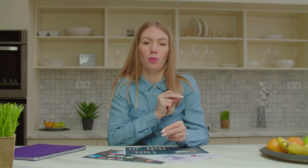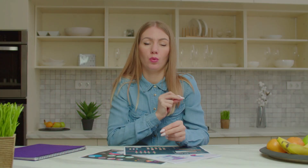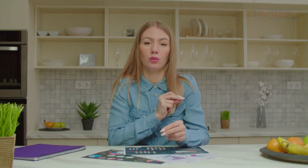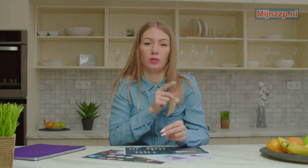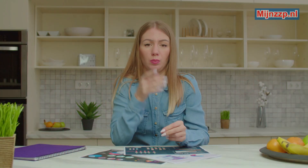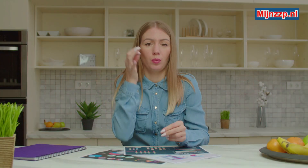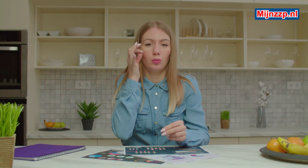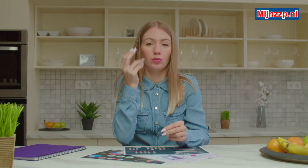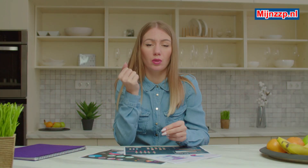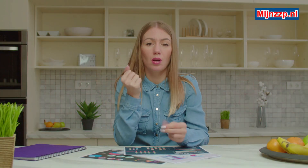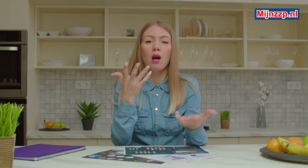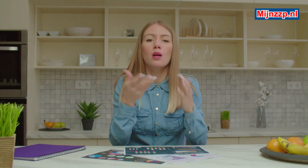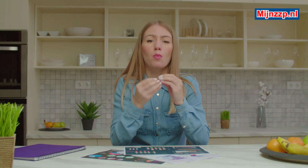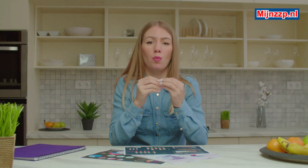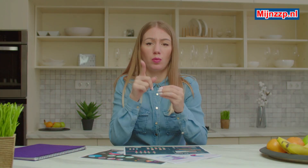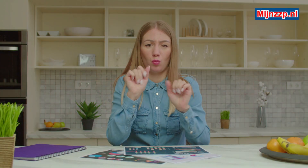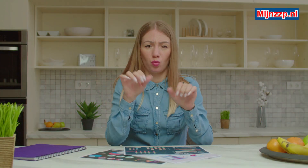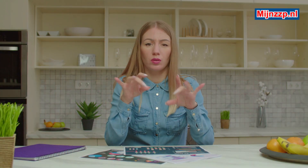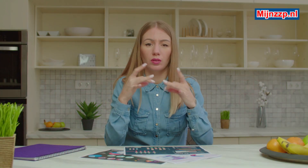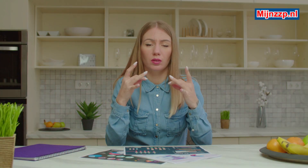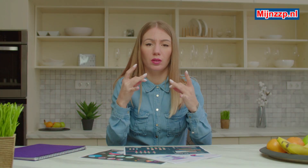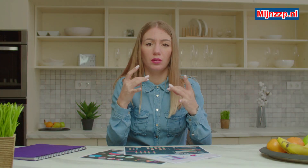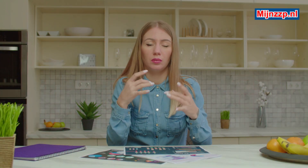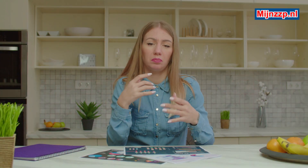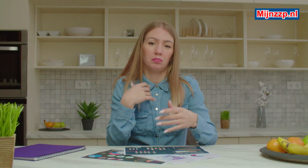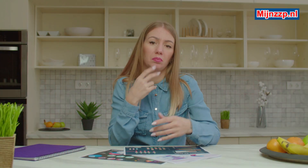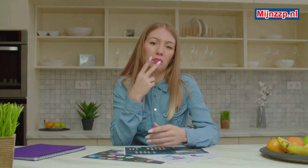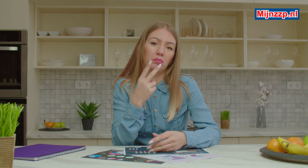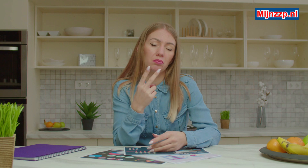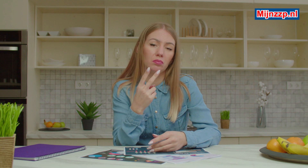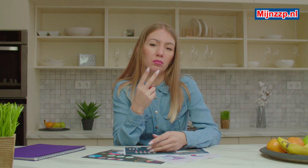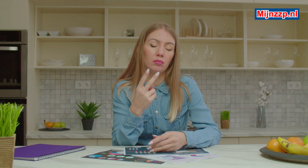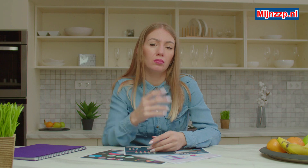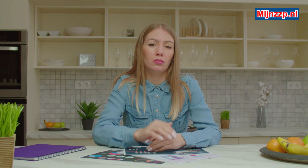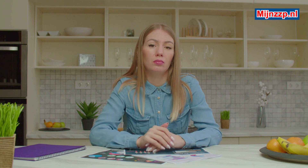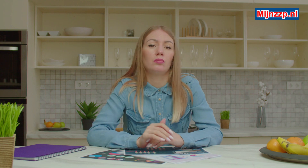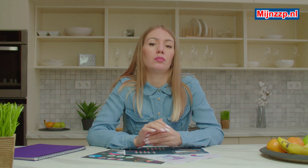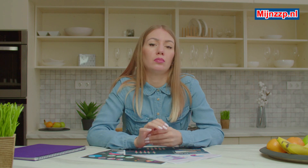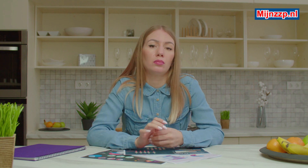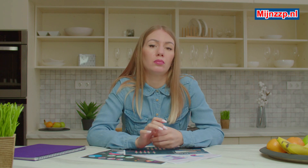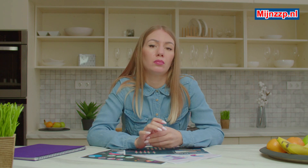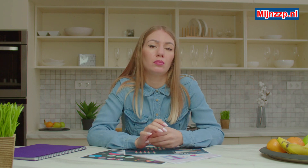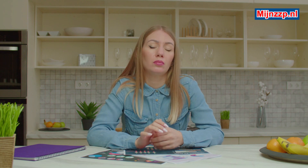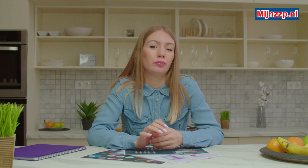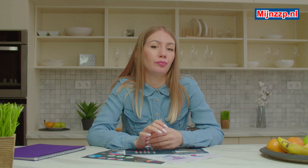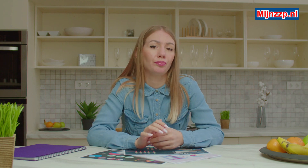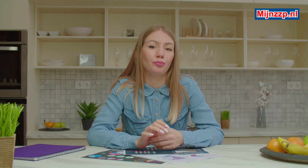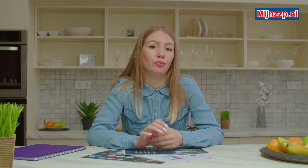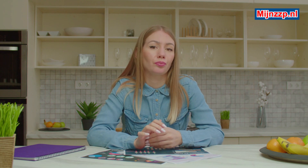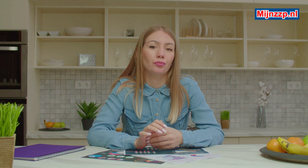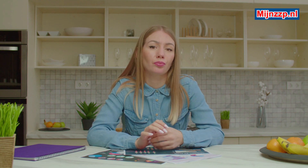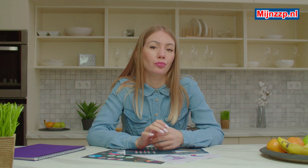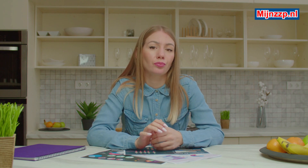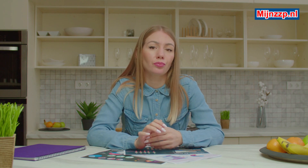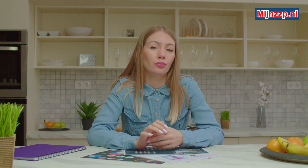Ein Gebärdensprachdolmetscher ist spezialisiert auf die Kommunikation zwischen Gehörlosen und Schwerhörigen durch Gebärdensprache.